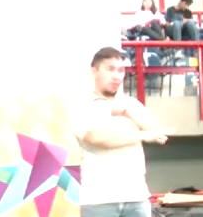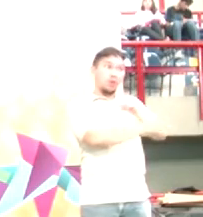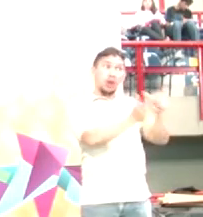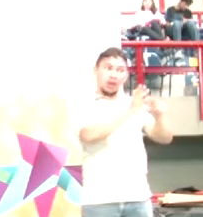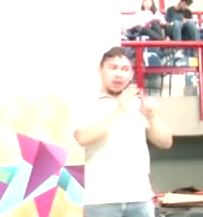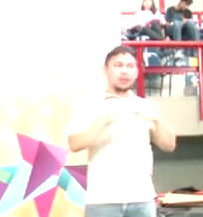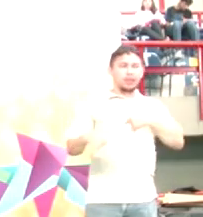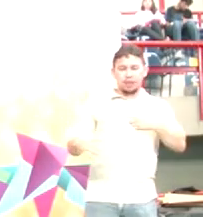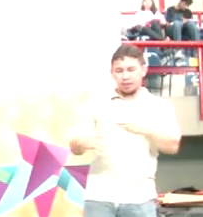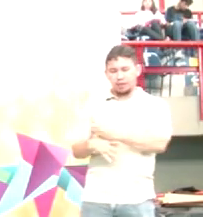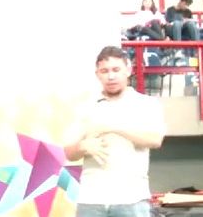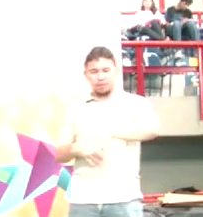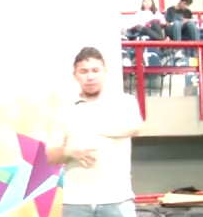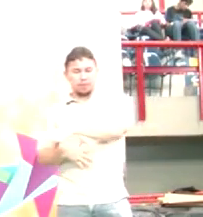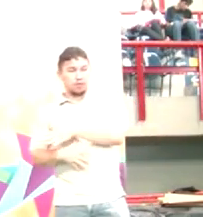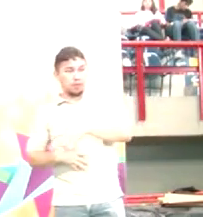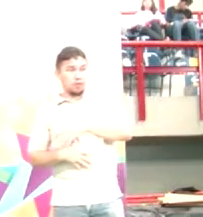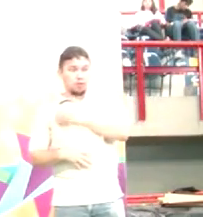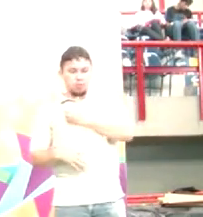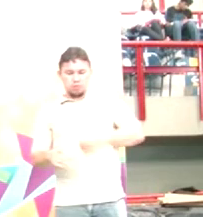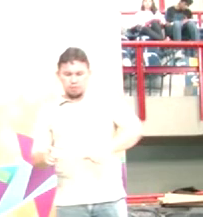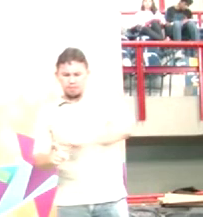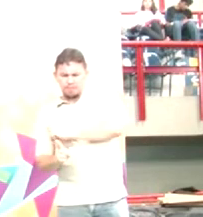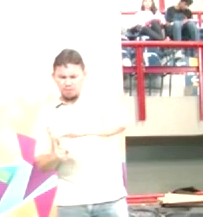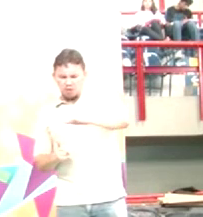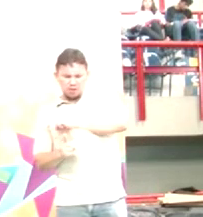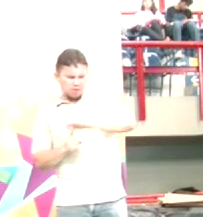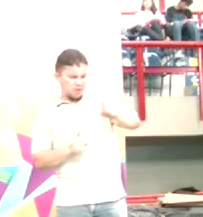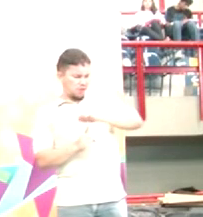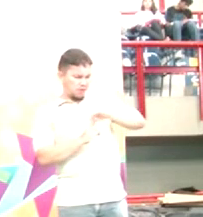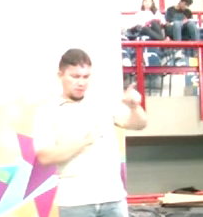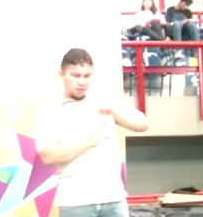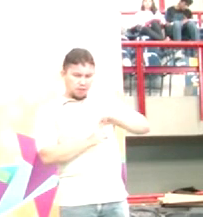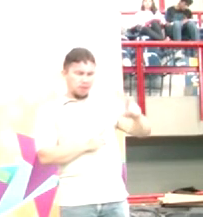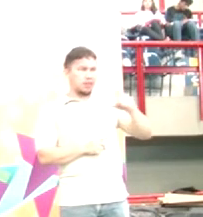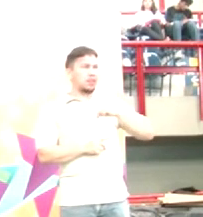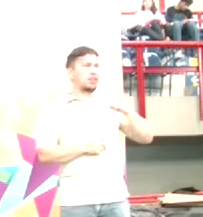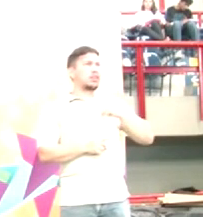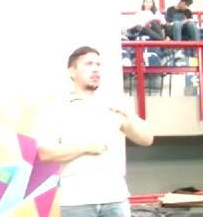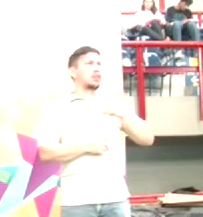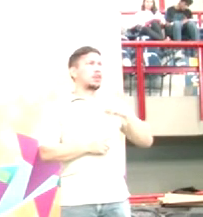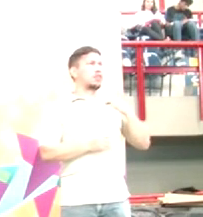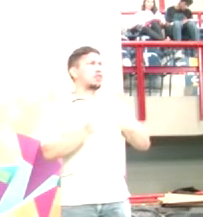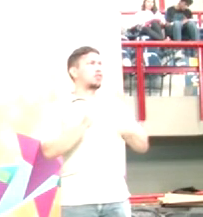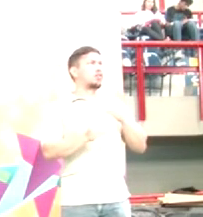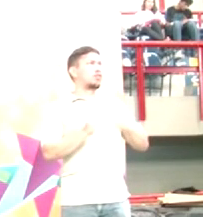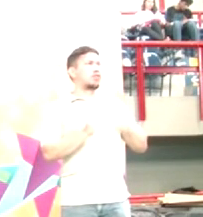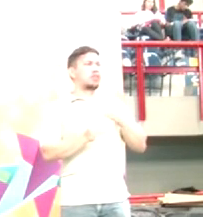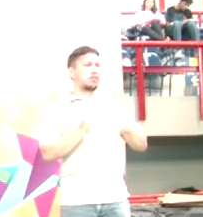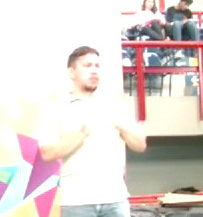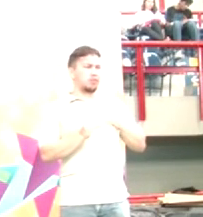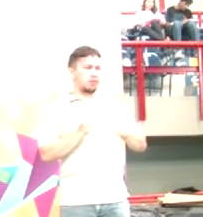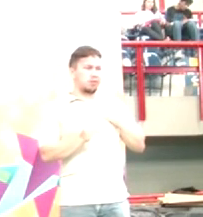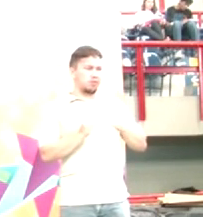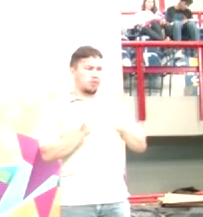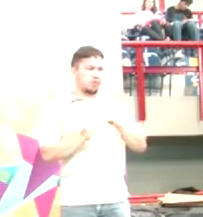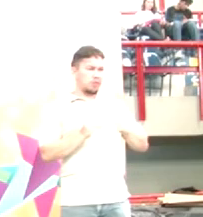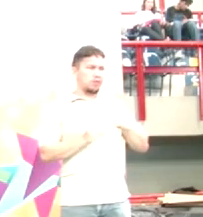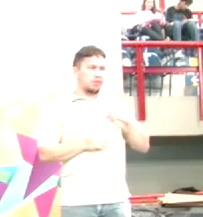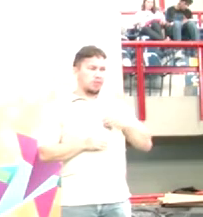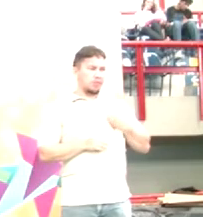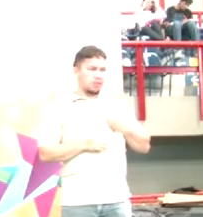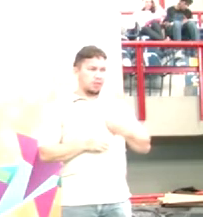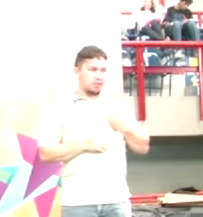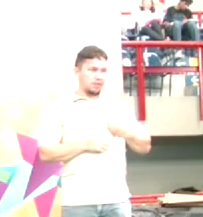no centro. O governo arrancou todo mundo. Teve uma novela com Lázaro Ramos,